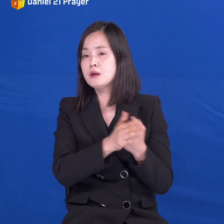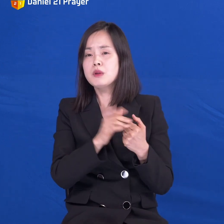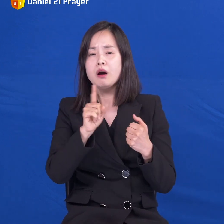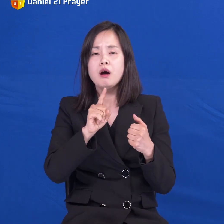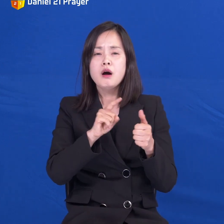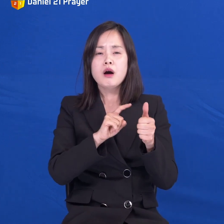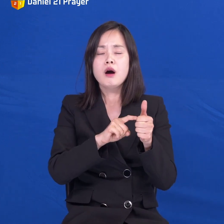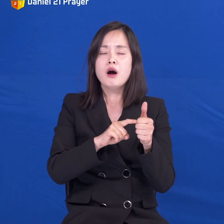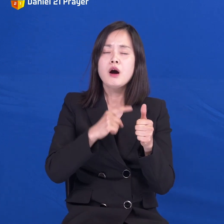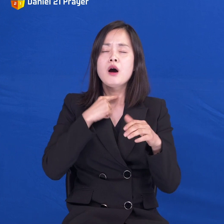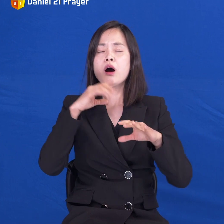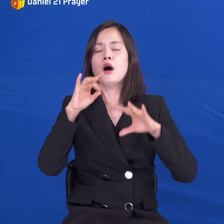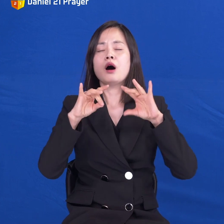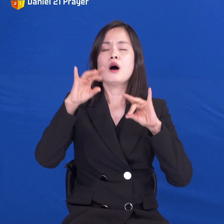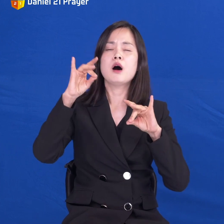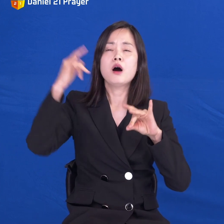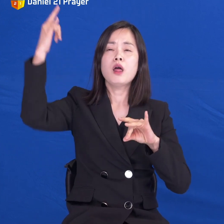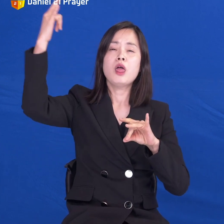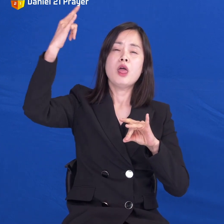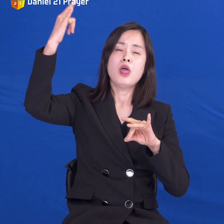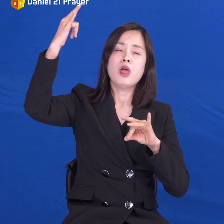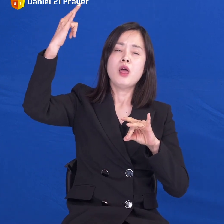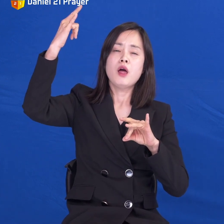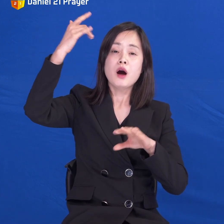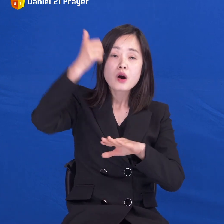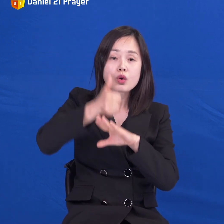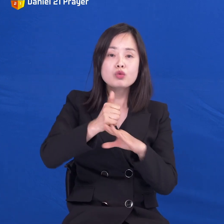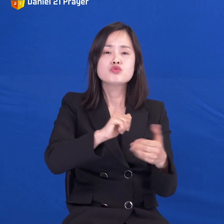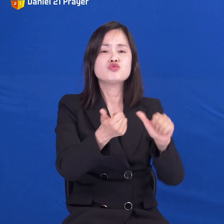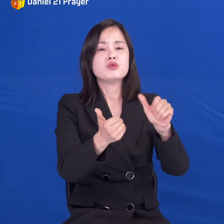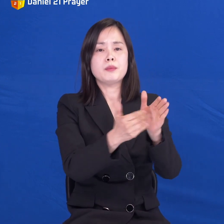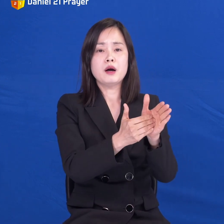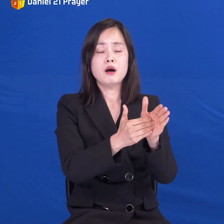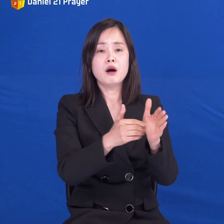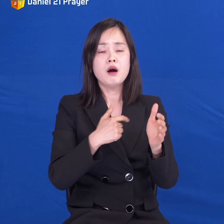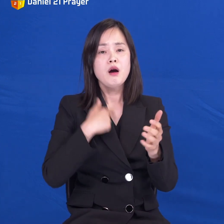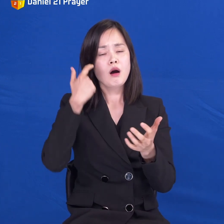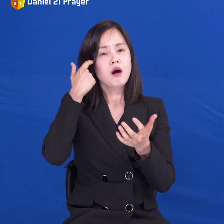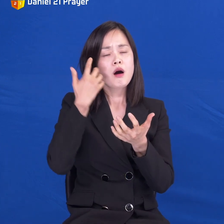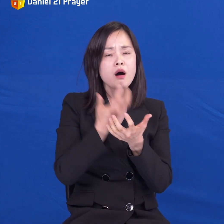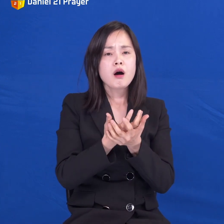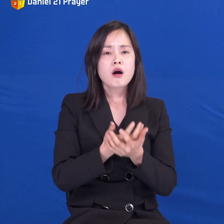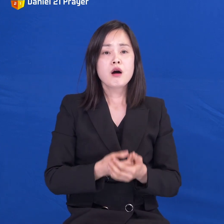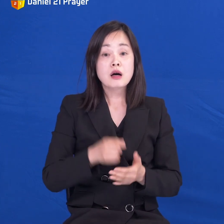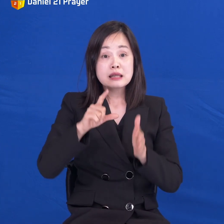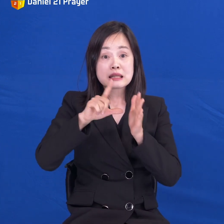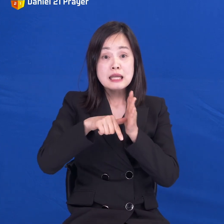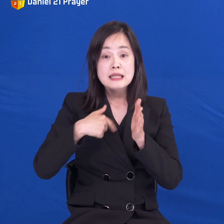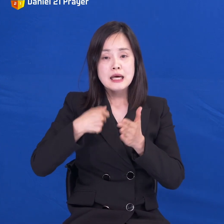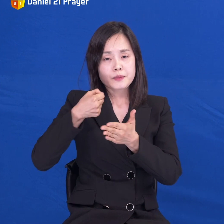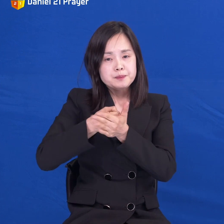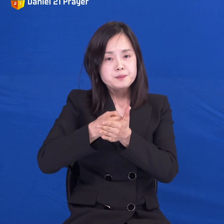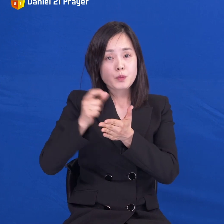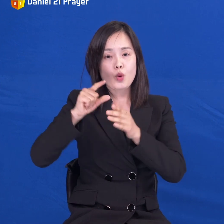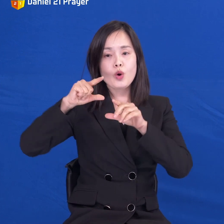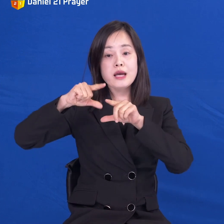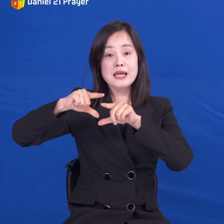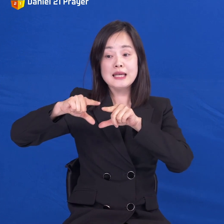원래 일본으로 가려고 일본 선교를 전공했는데 그때 마음이 확 뺏겨서 제가